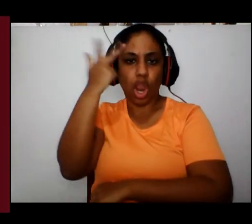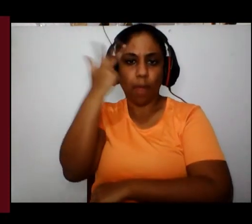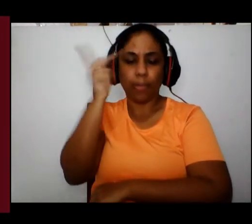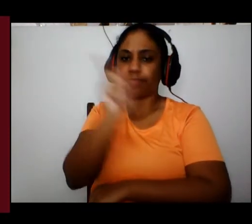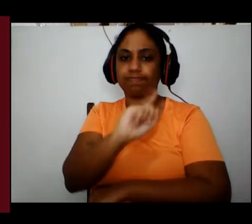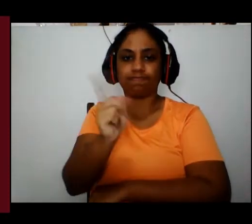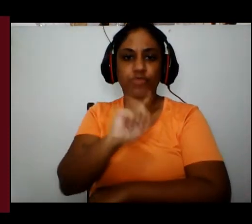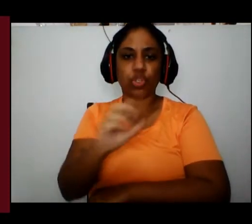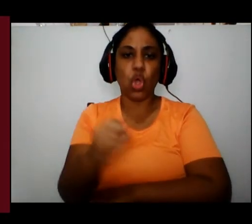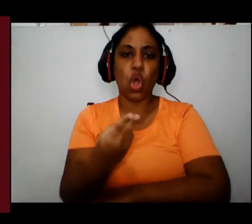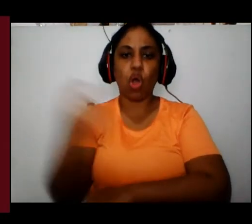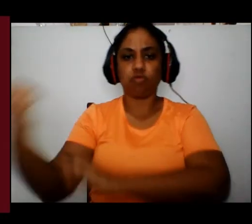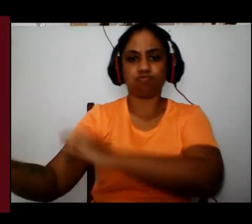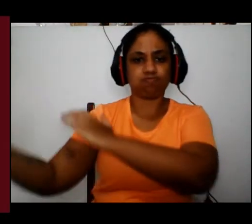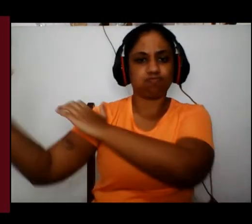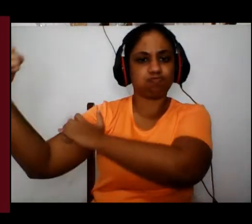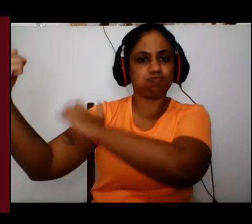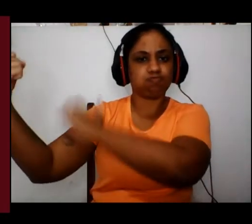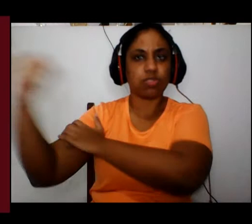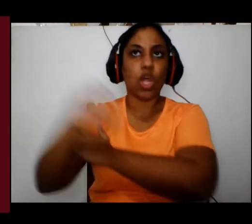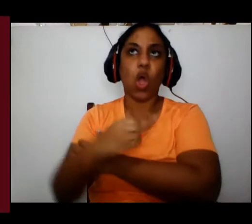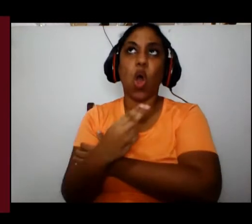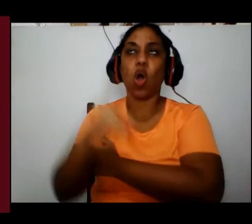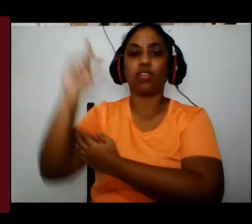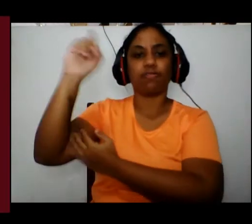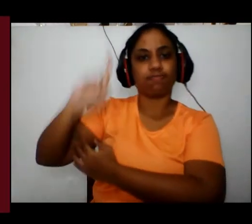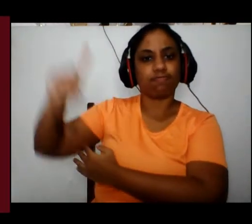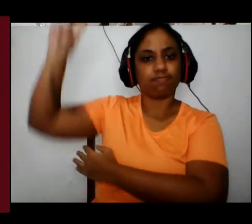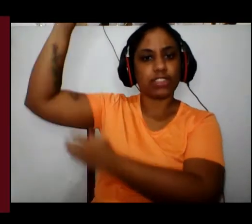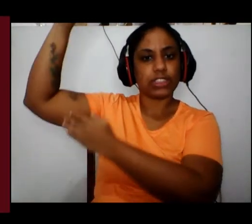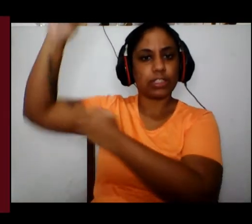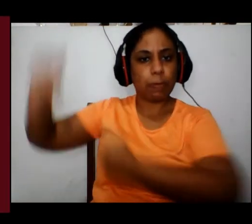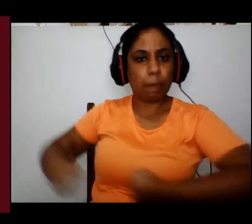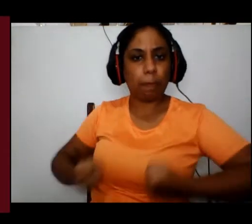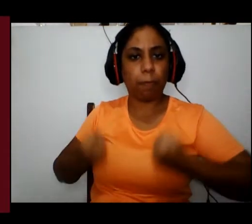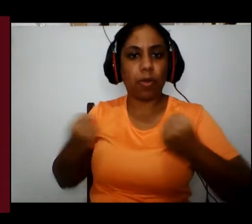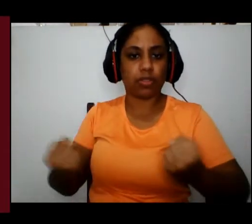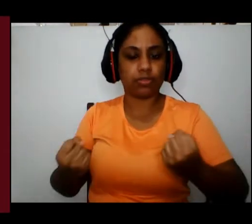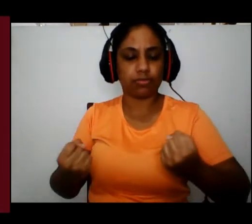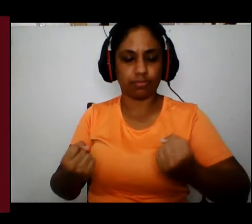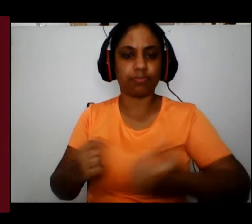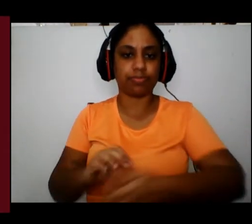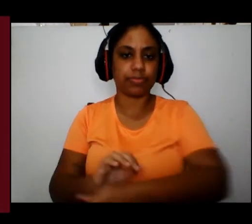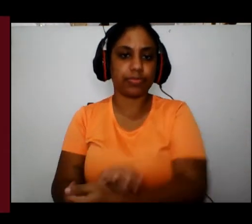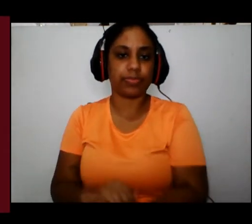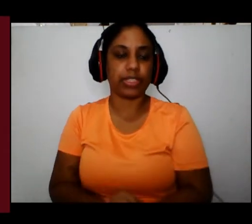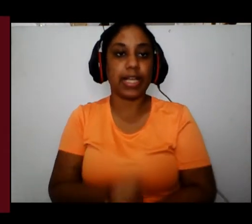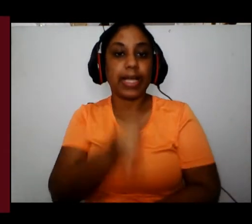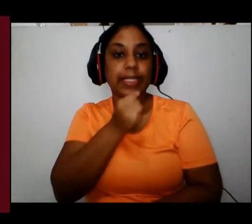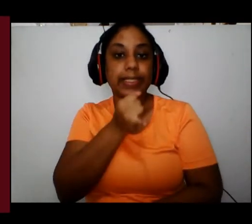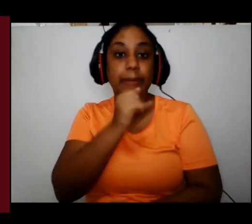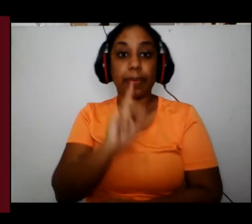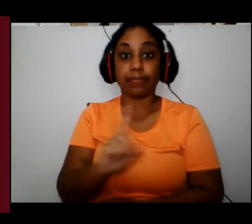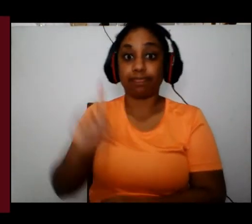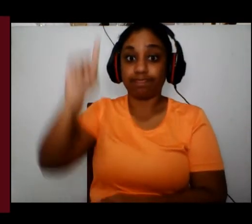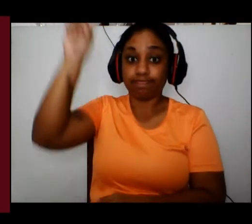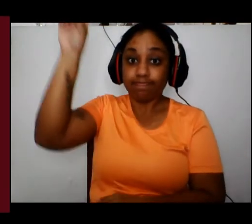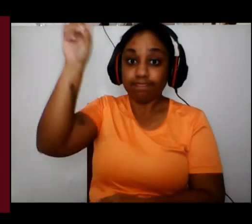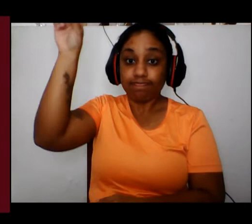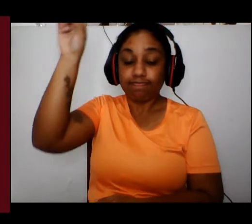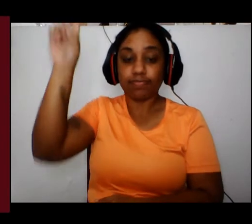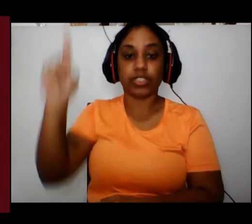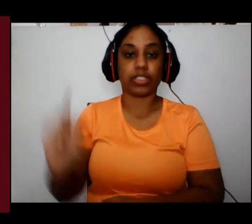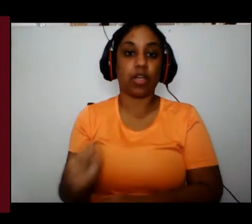um humano comum, ou que tem super força, ou que tem algum poder divino, enfim. Geralmente no mito a gente vê